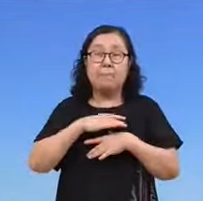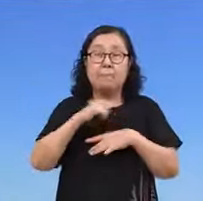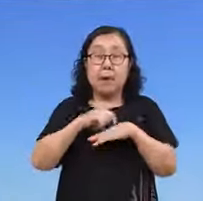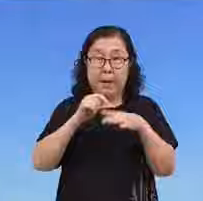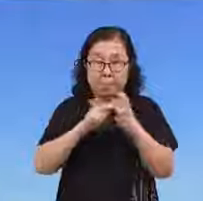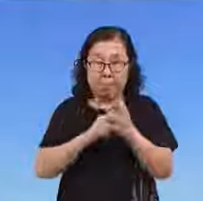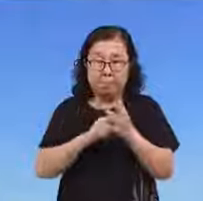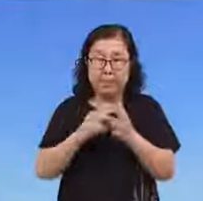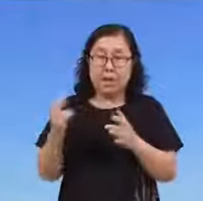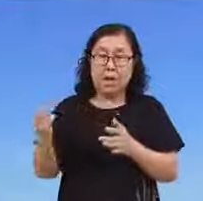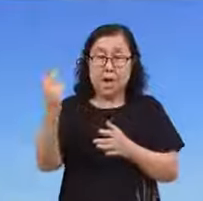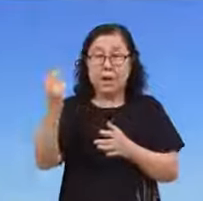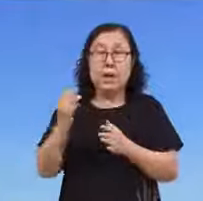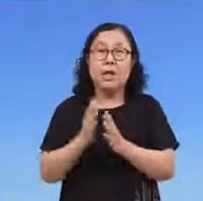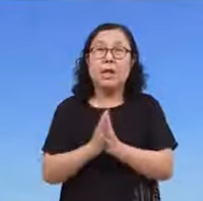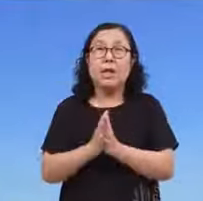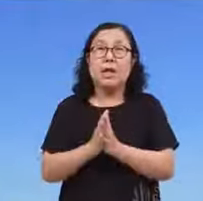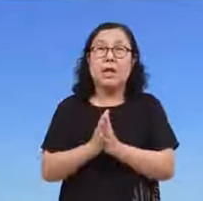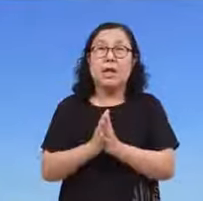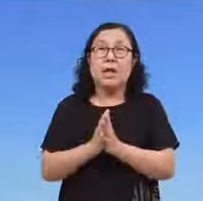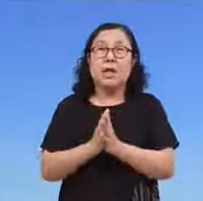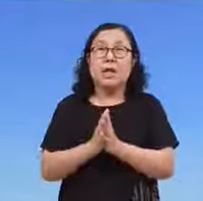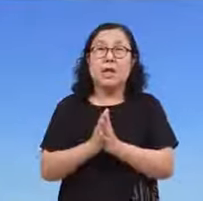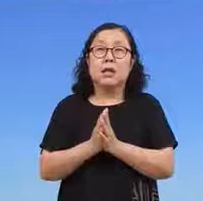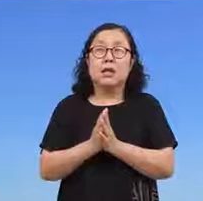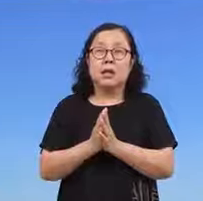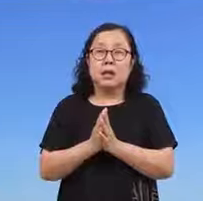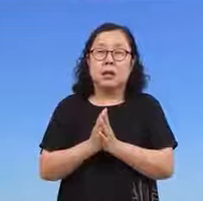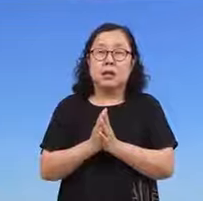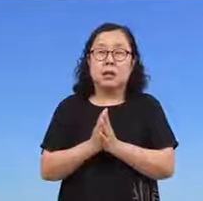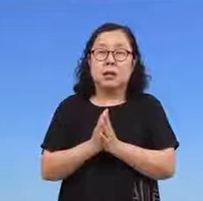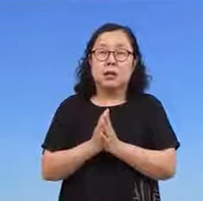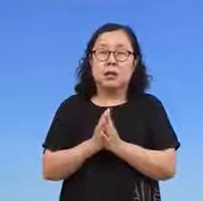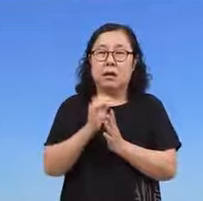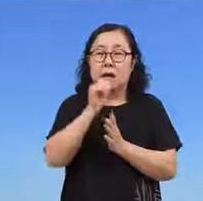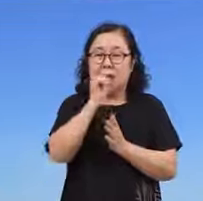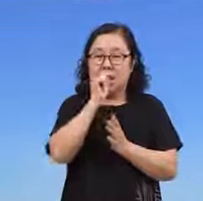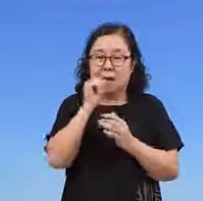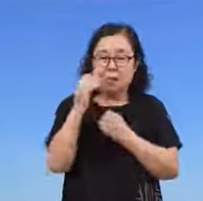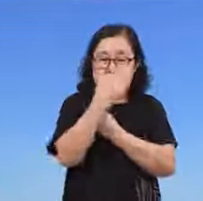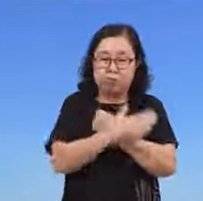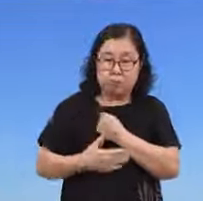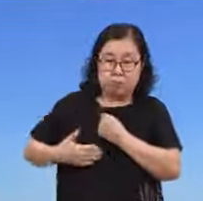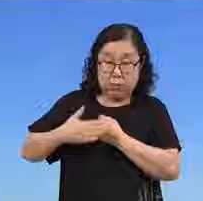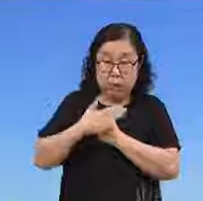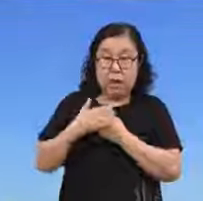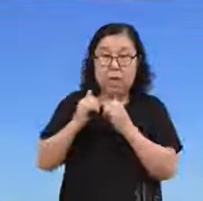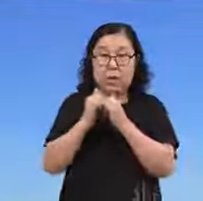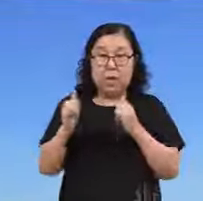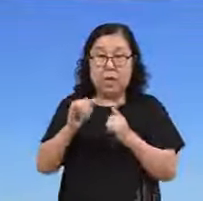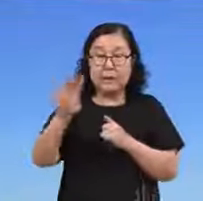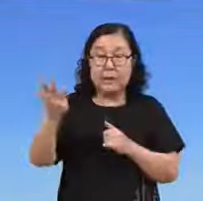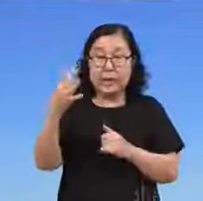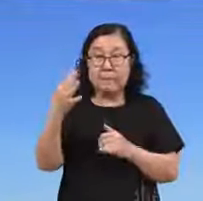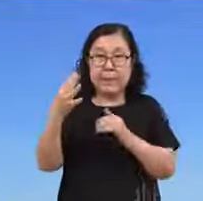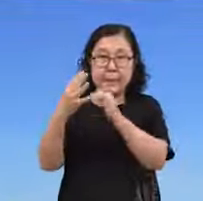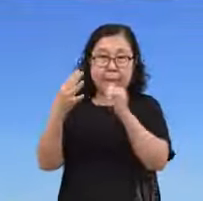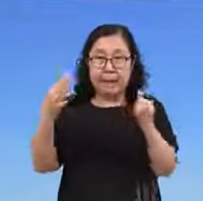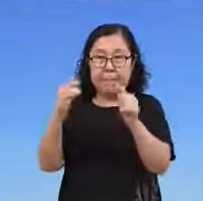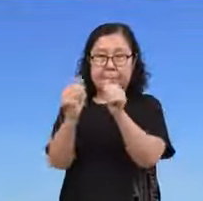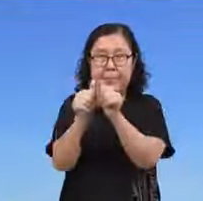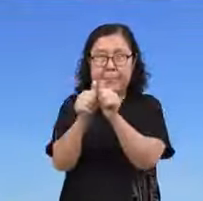소식이 들리는 겁니다. 형 에서가 무장한 장정 400명을 데리고 지금